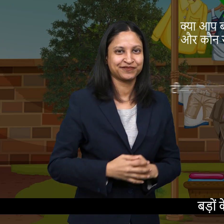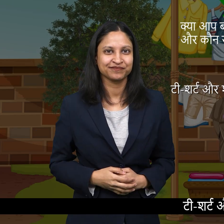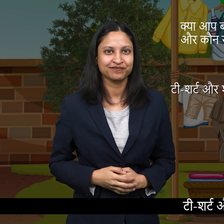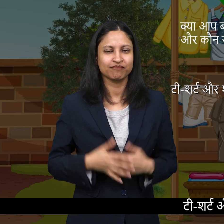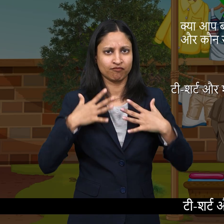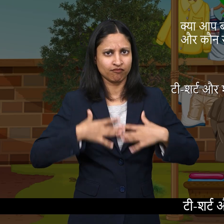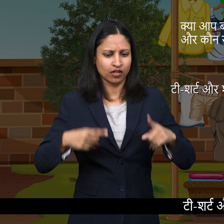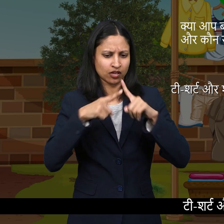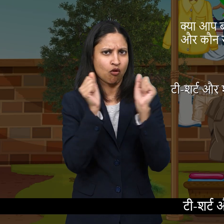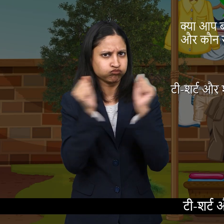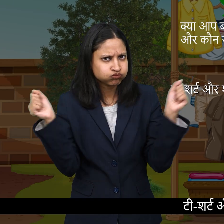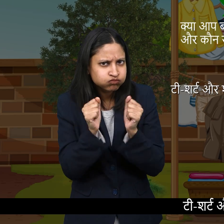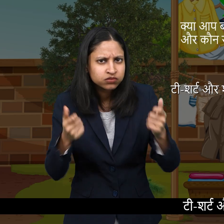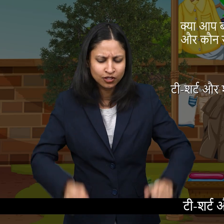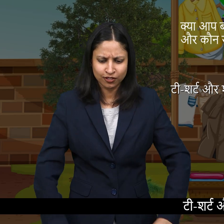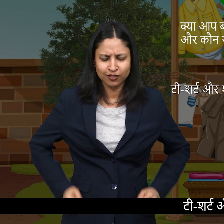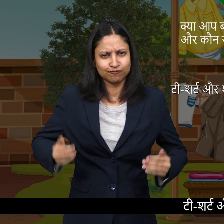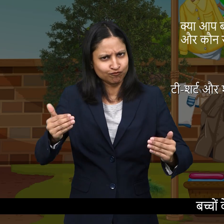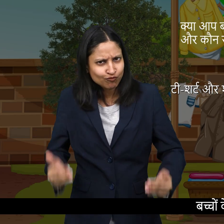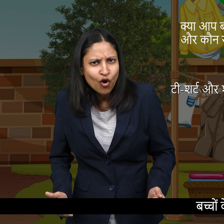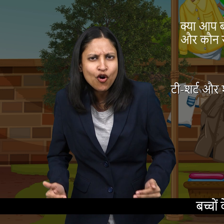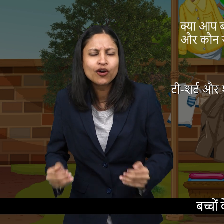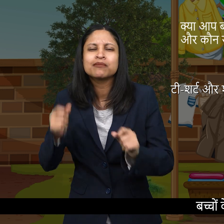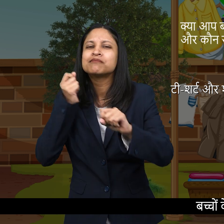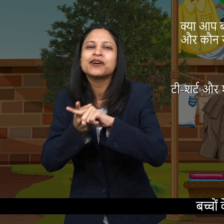टी शर्ट और शॉर्ट्स बच्चों के लिए,